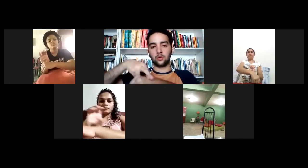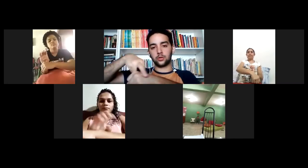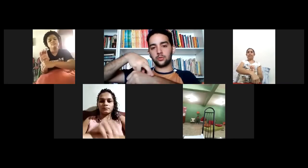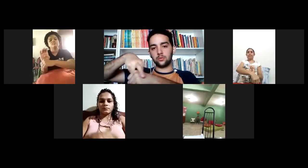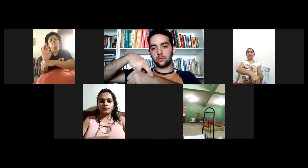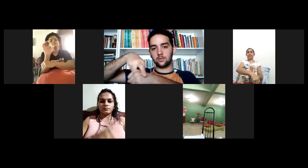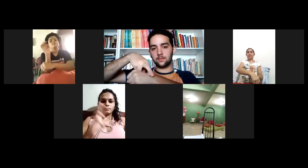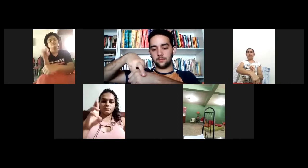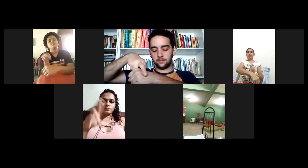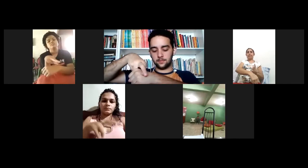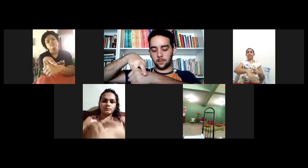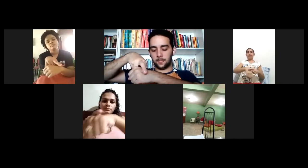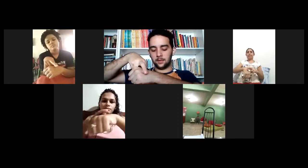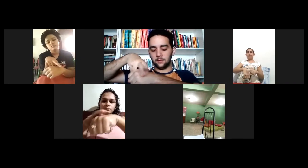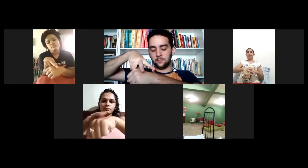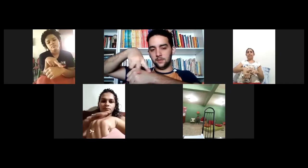roxo,